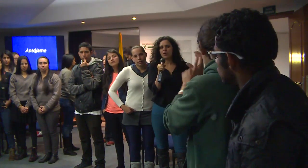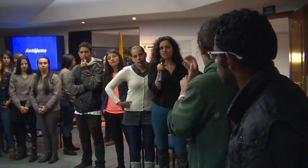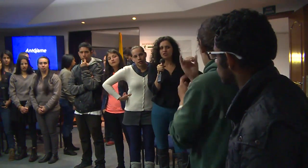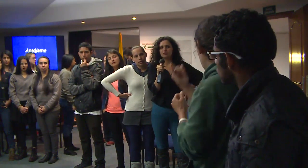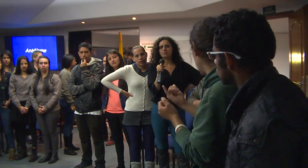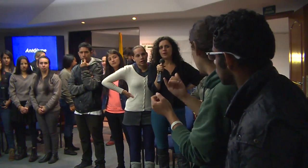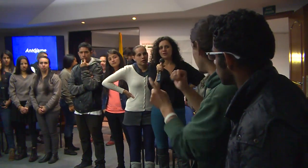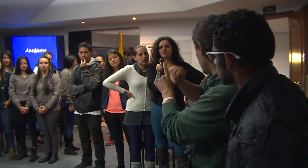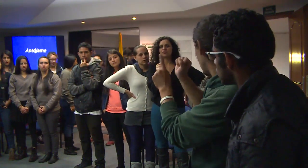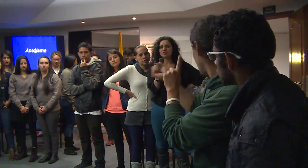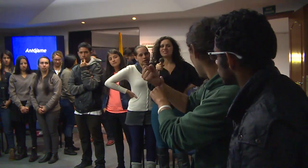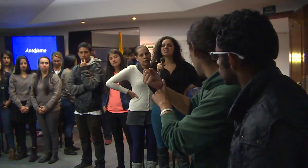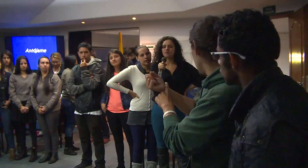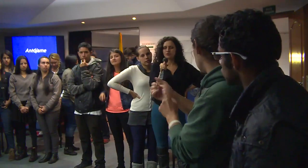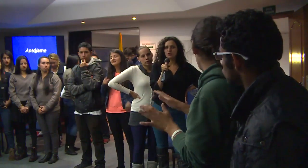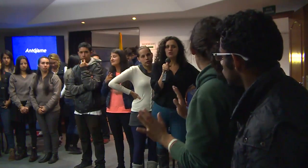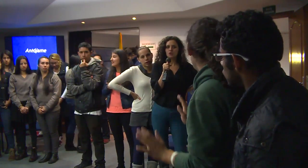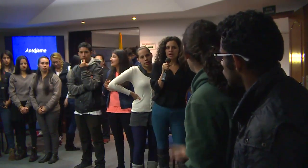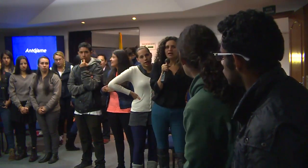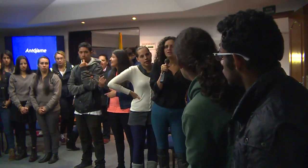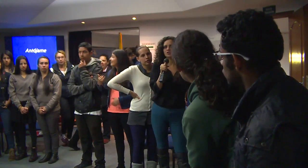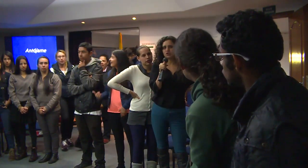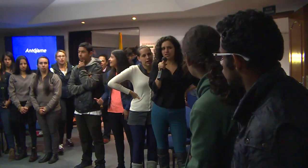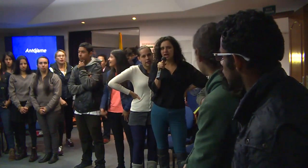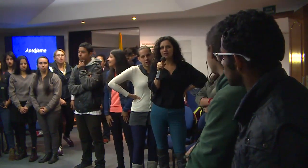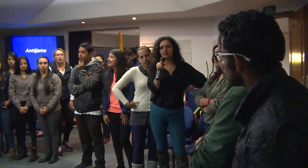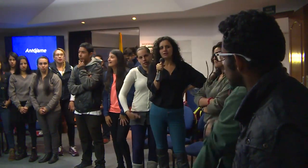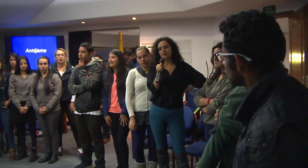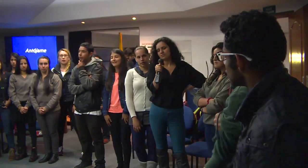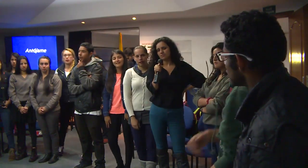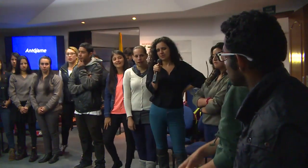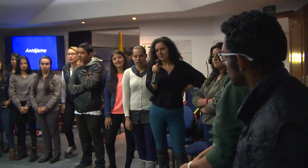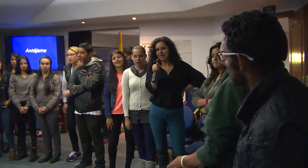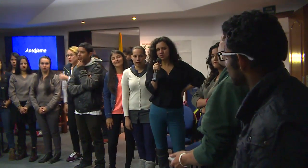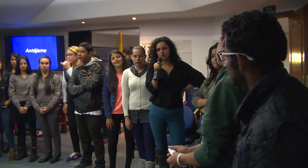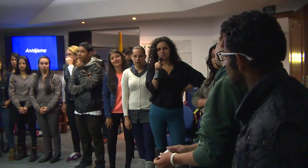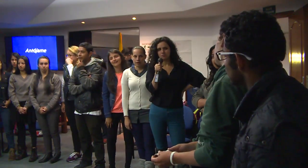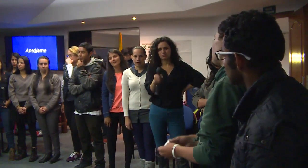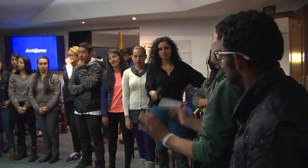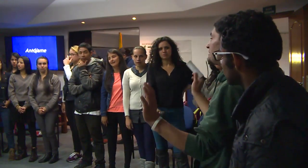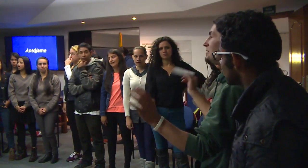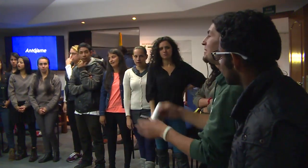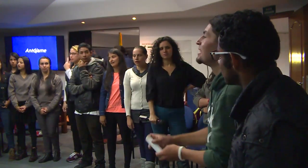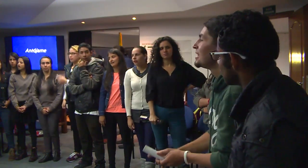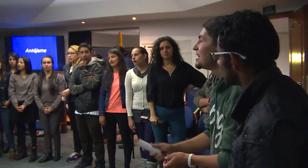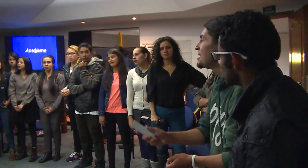respecto a la educación, para una transformación cultural, social, para eso.